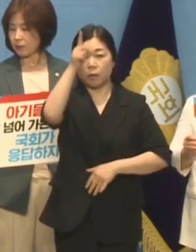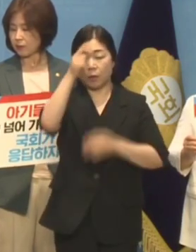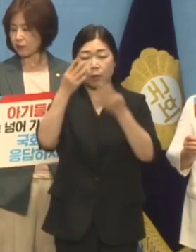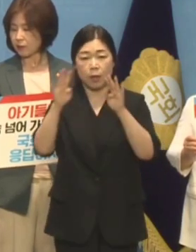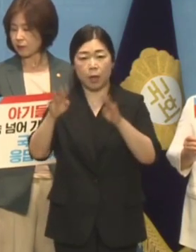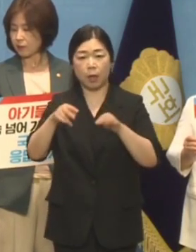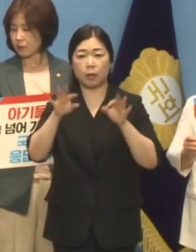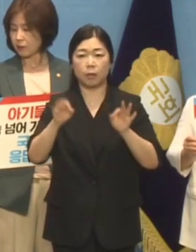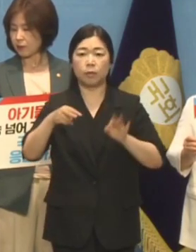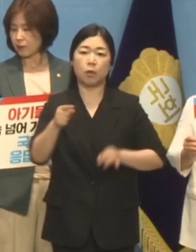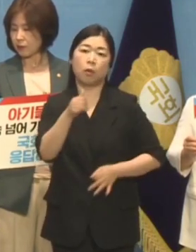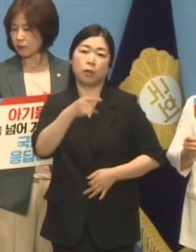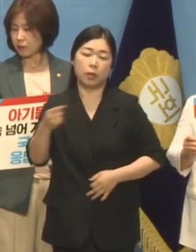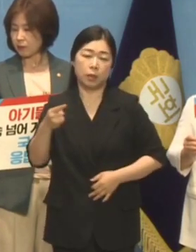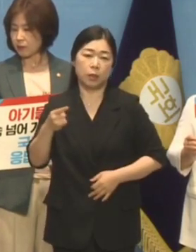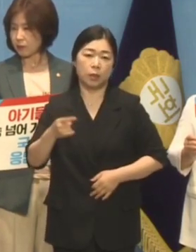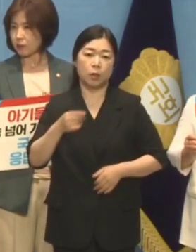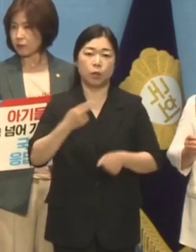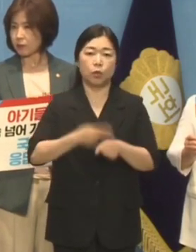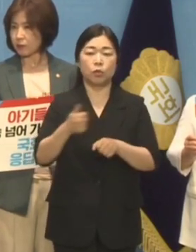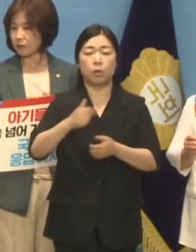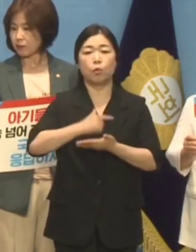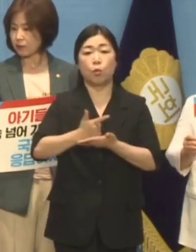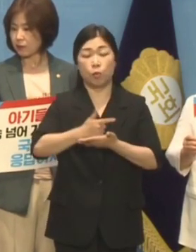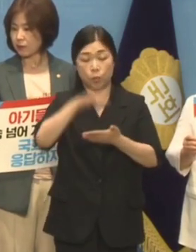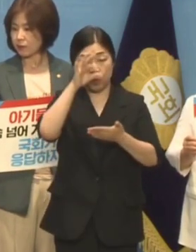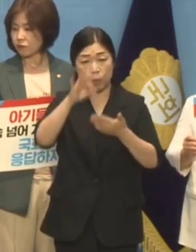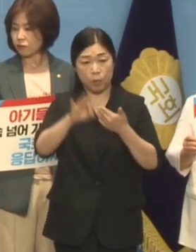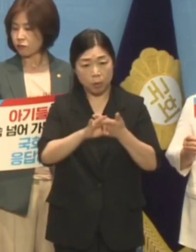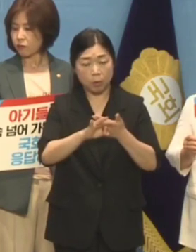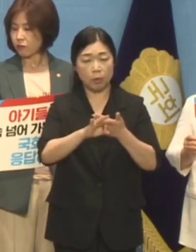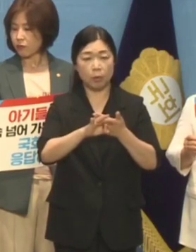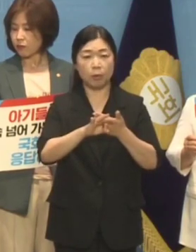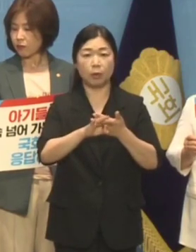경찰대 김승희 교수 논문에 따르면